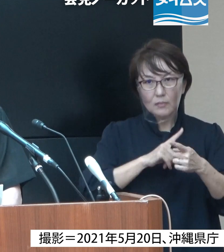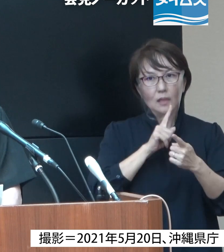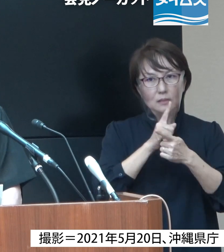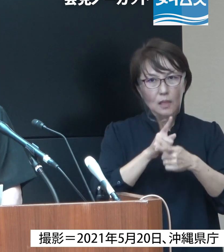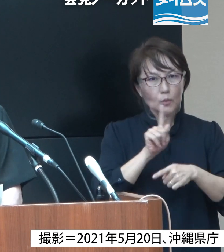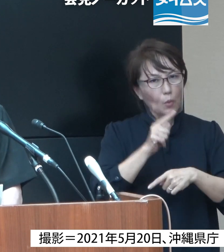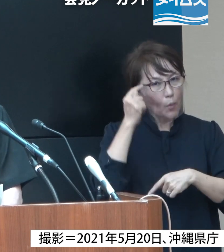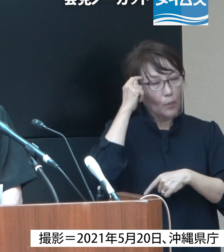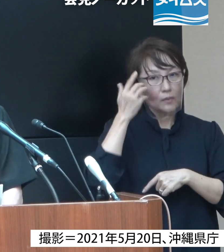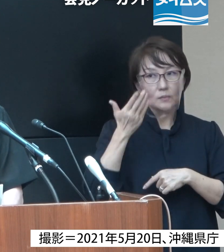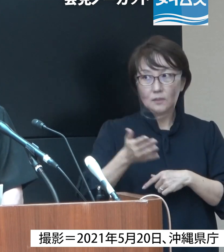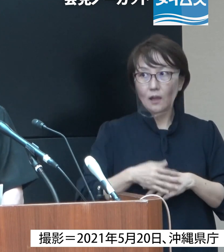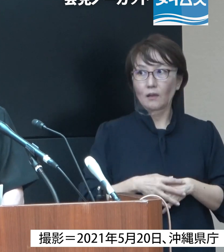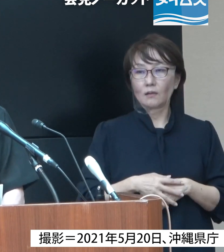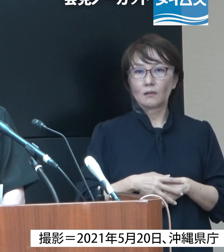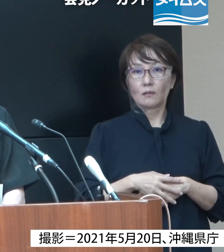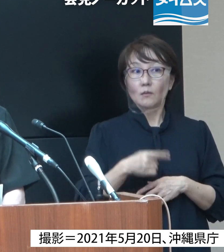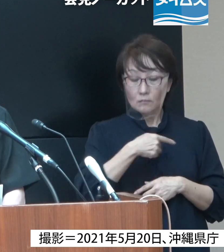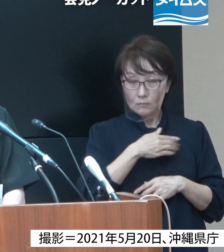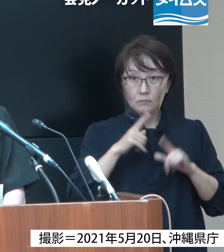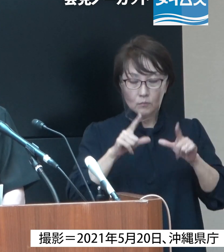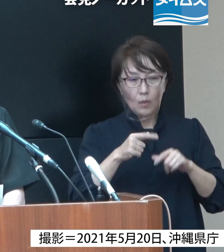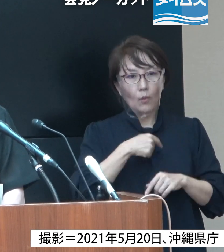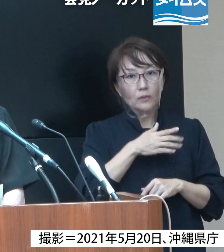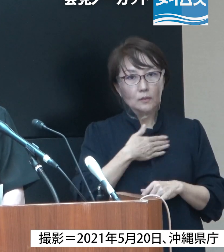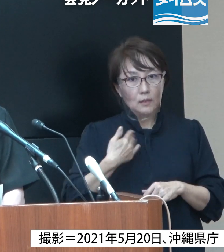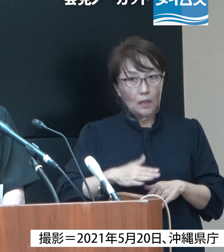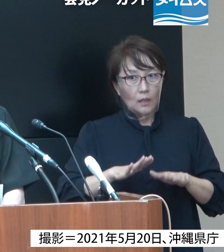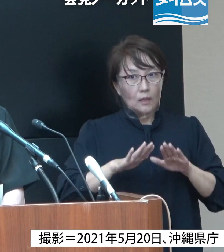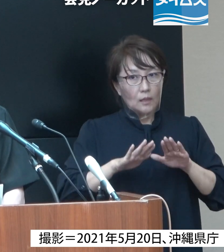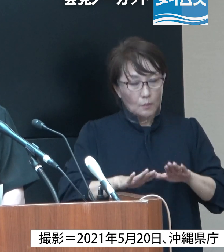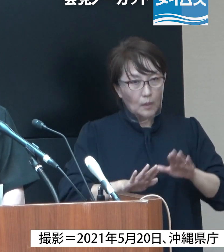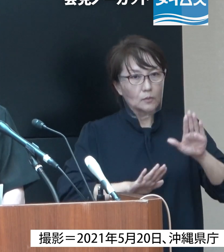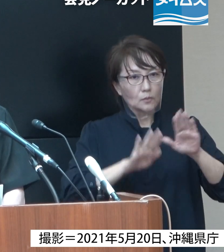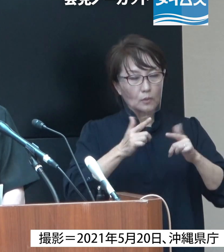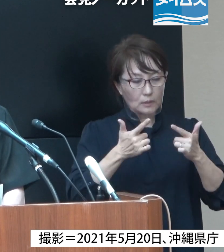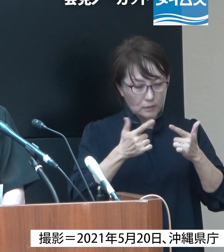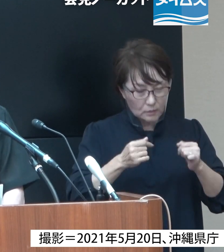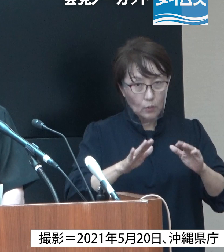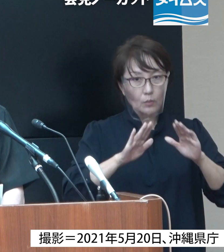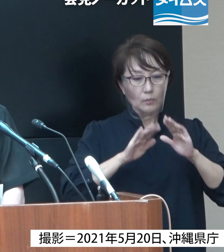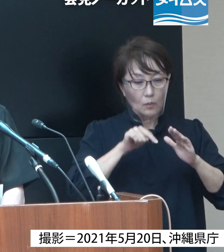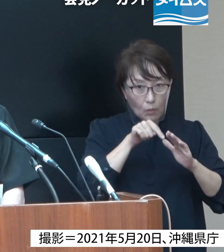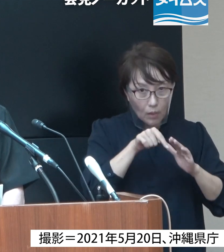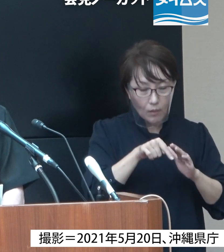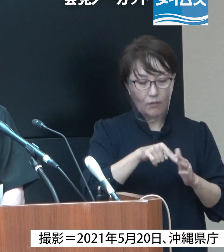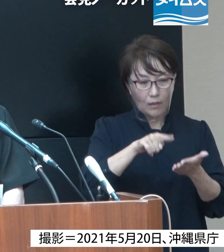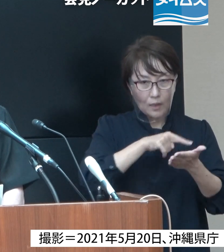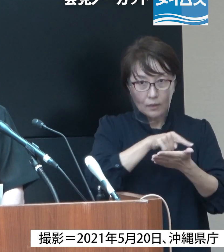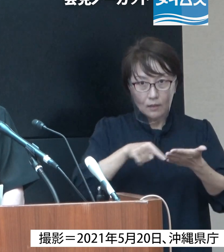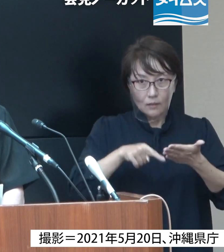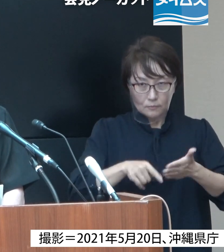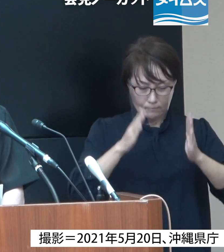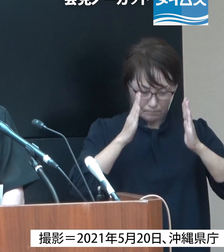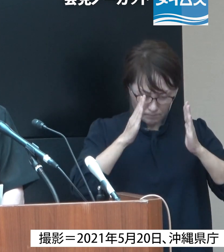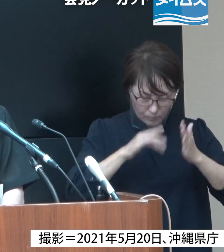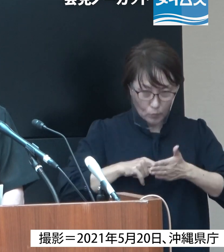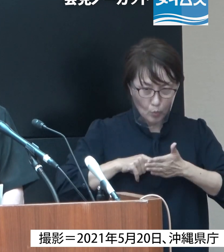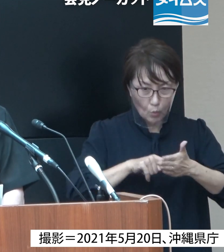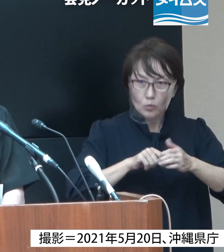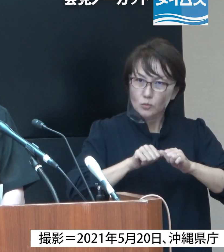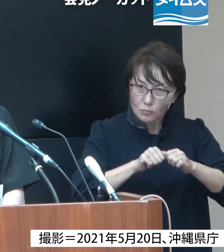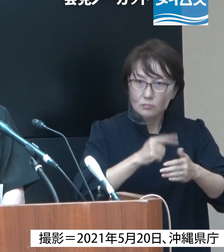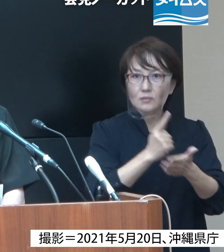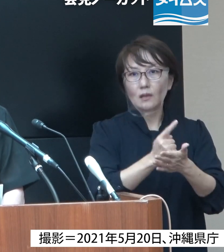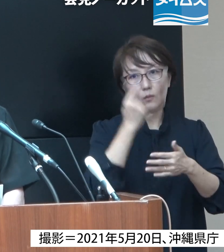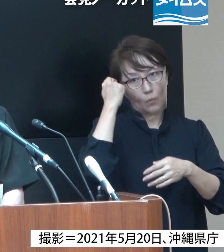どのように思われますか？ 我々はこの現状に対して真摯に受け止め、それを解決するために全身全霊で努力をするということ